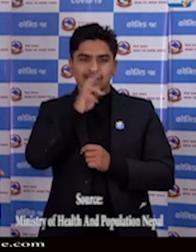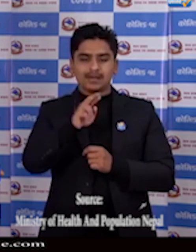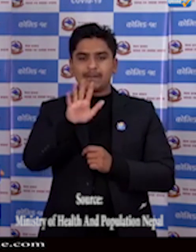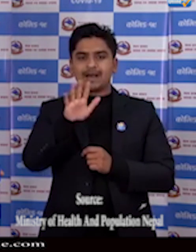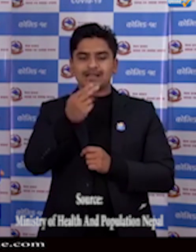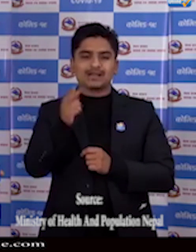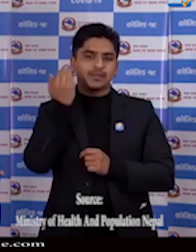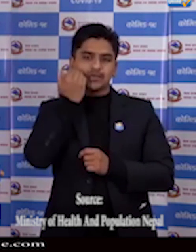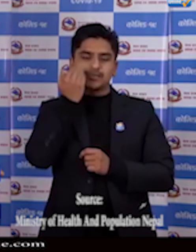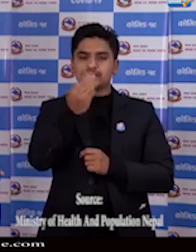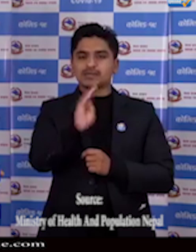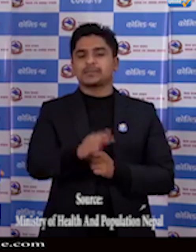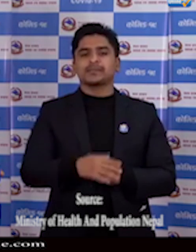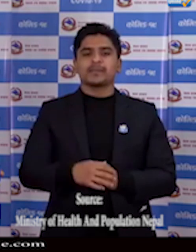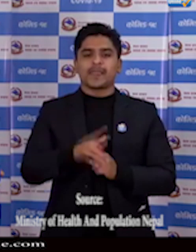1 महिला र 5 पुरुष हुनुहुन्छ।